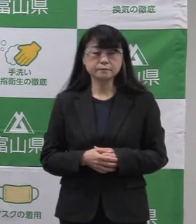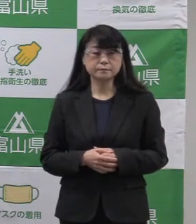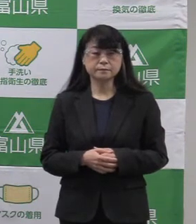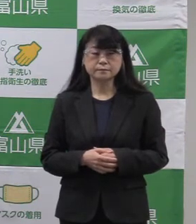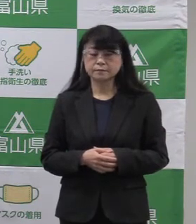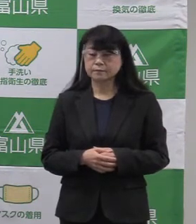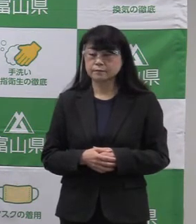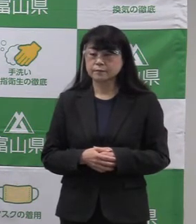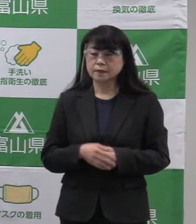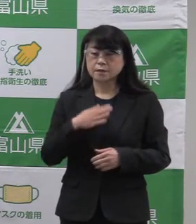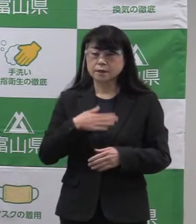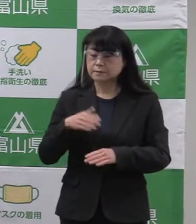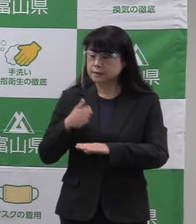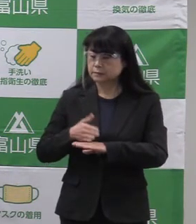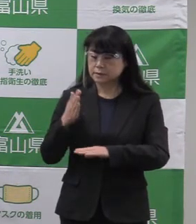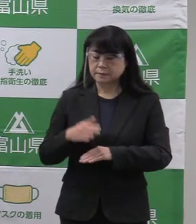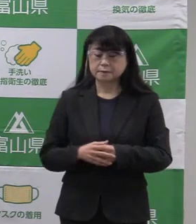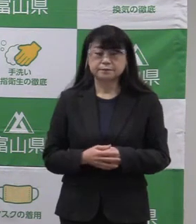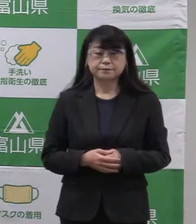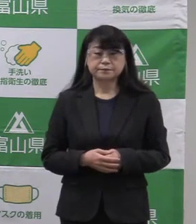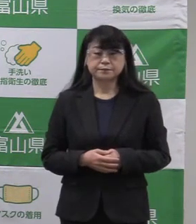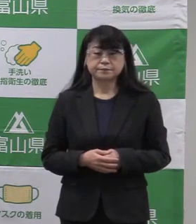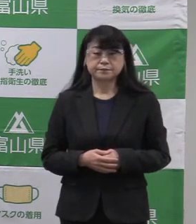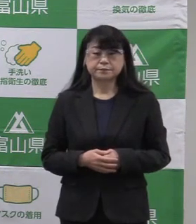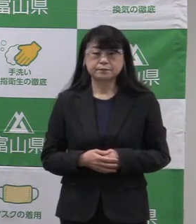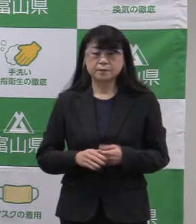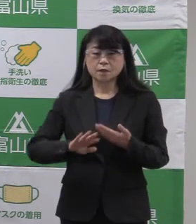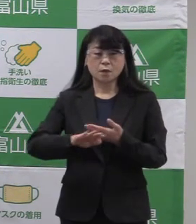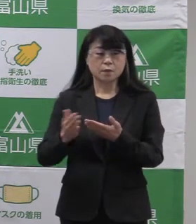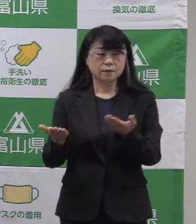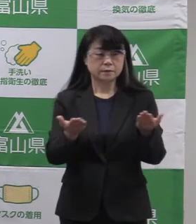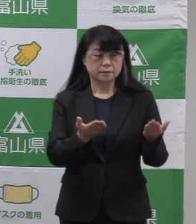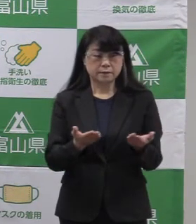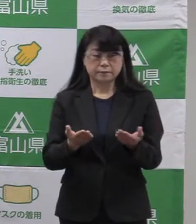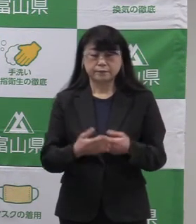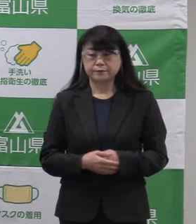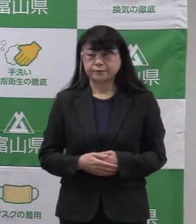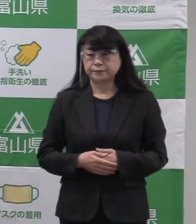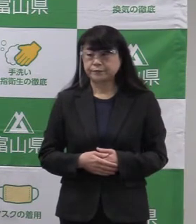わかりました。ありがとうございます。 はい、他にございますでしょうか。